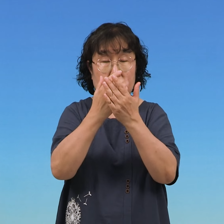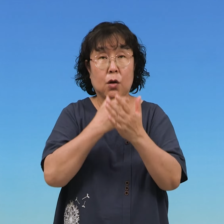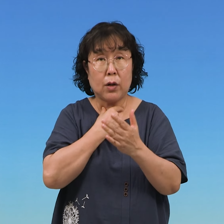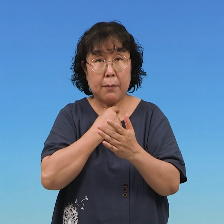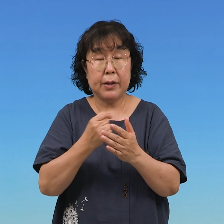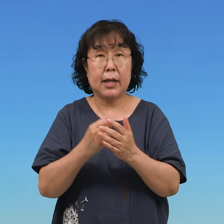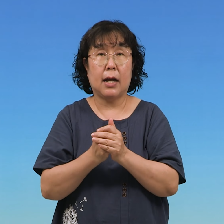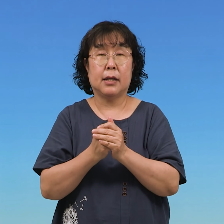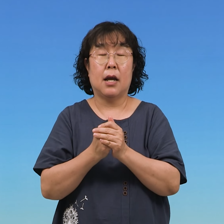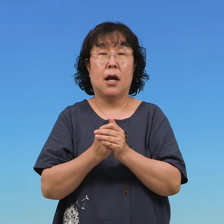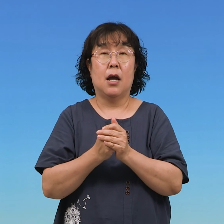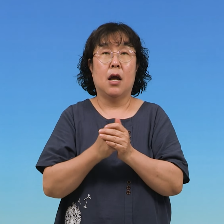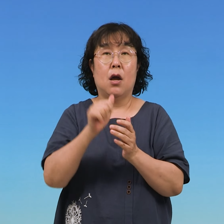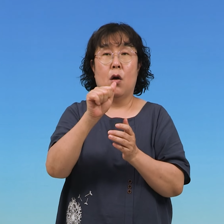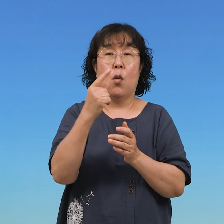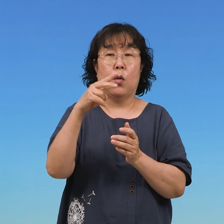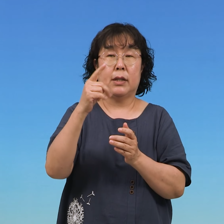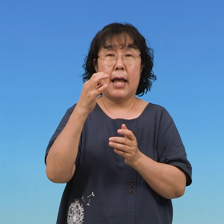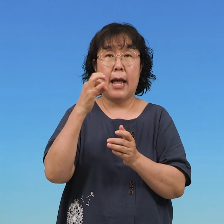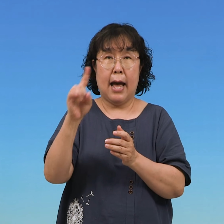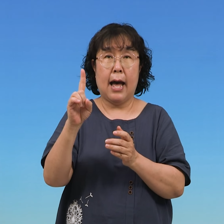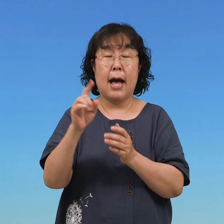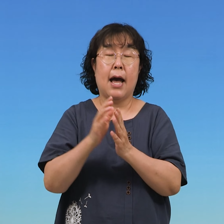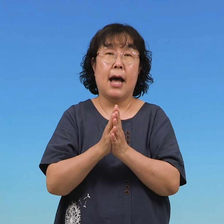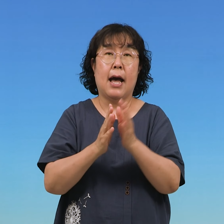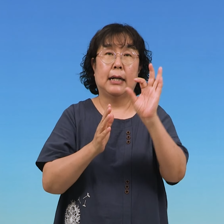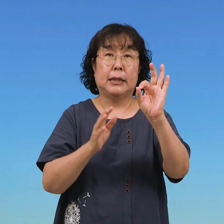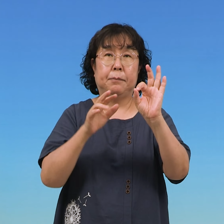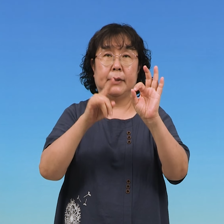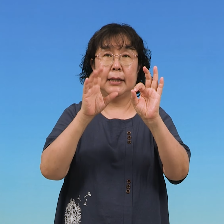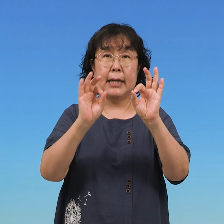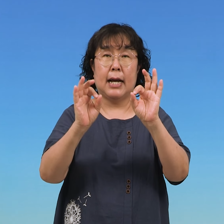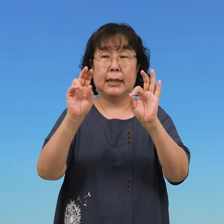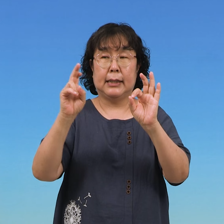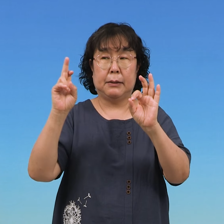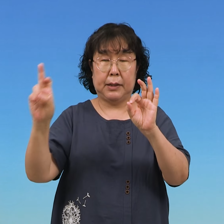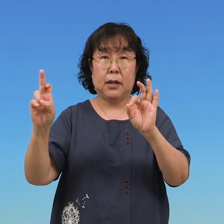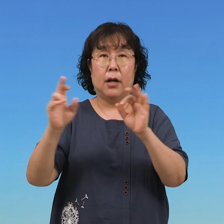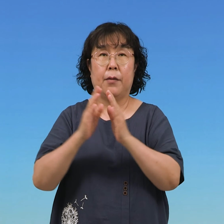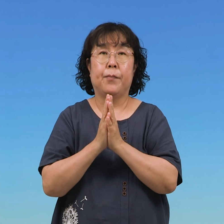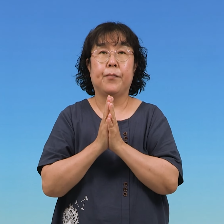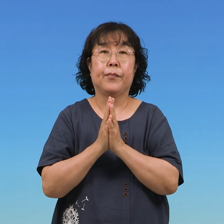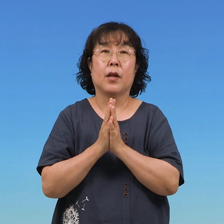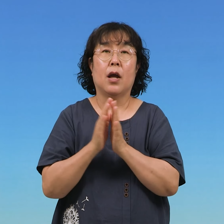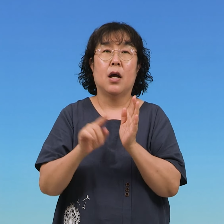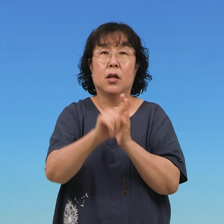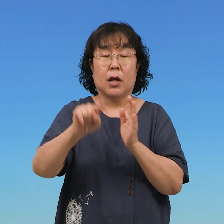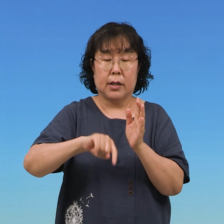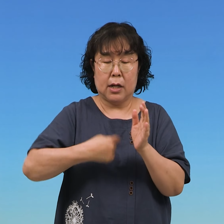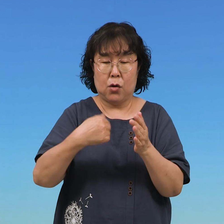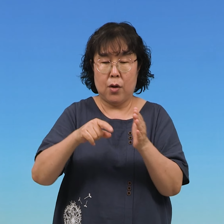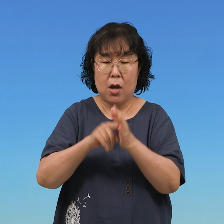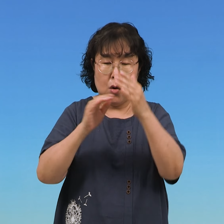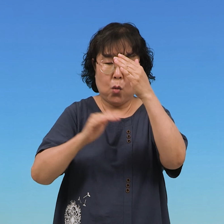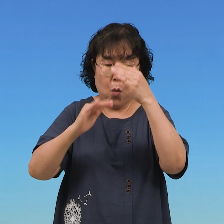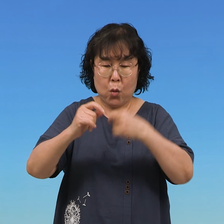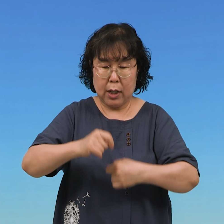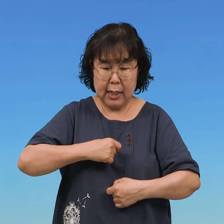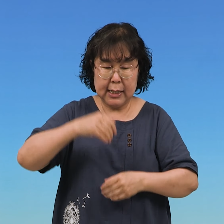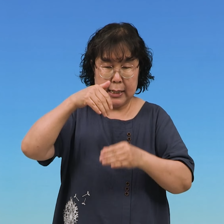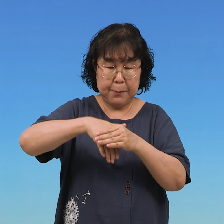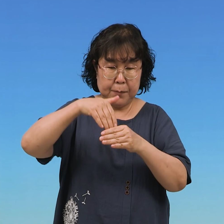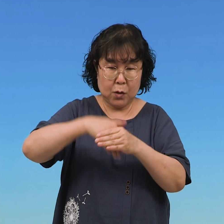기경하라는 문제를 다루면서 호세아 10장 12절을 우리가 한 구절 묵상으로 정했는데요. 보십시오. 너희가 자기를